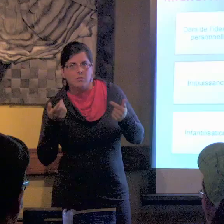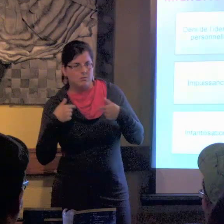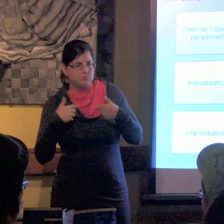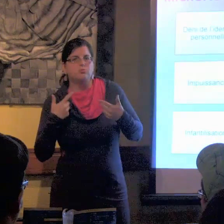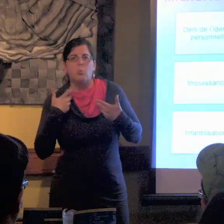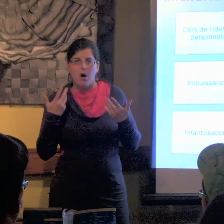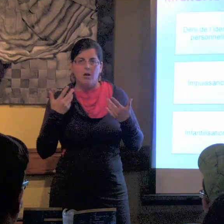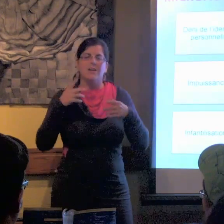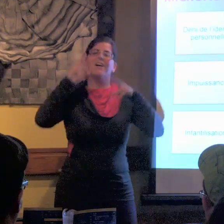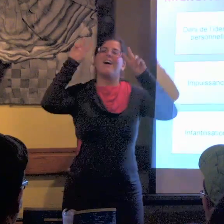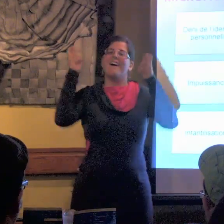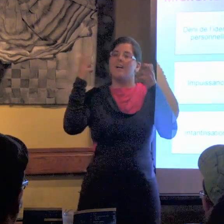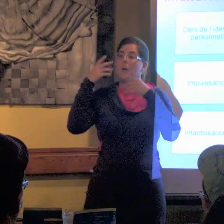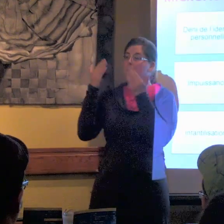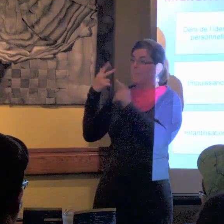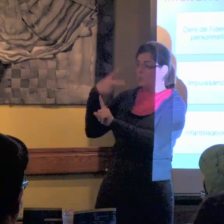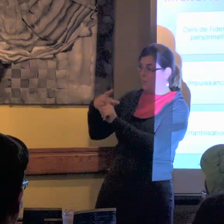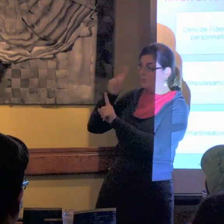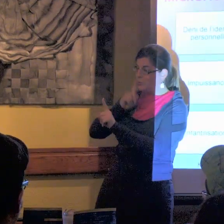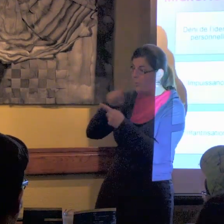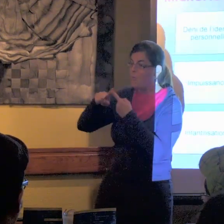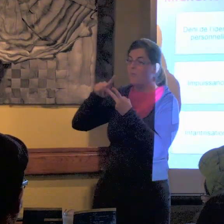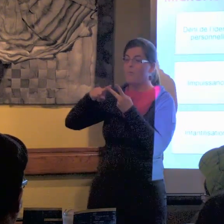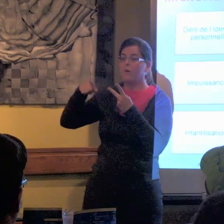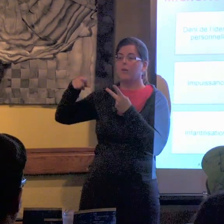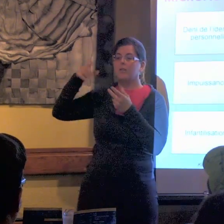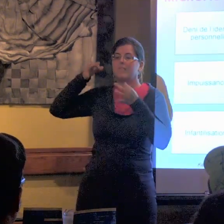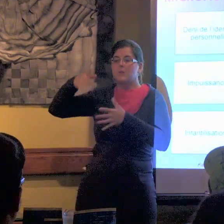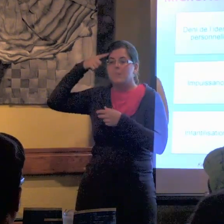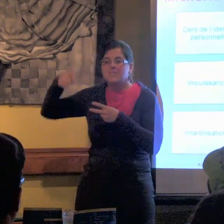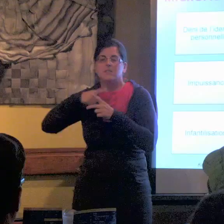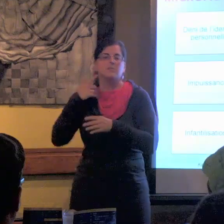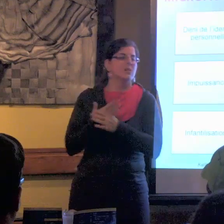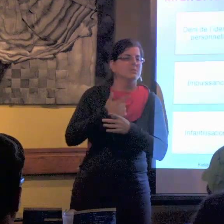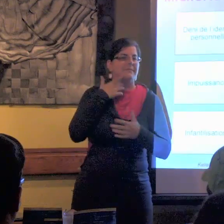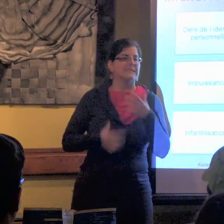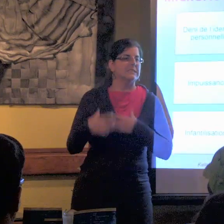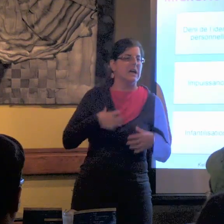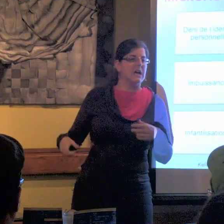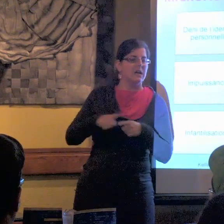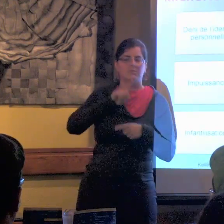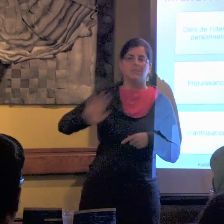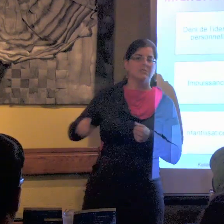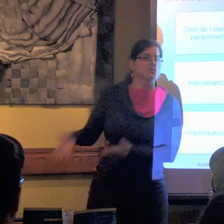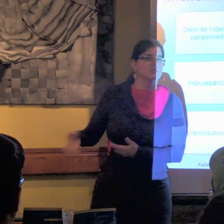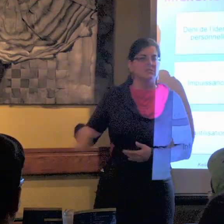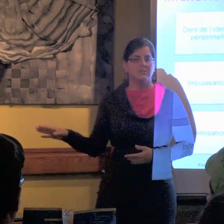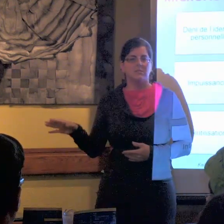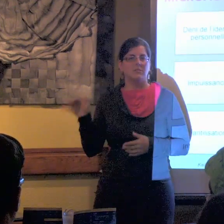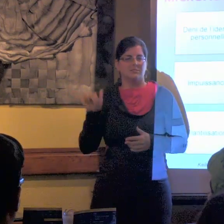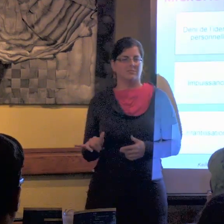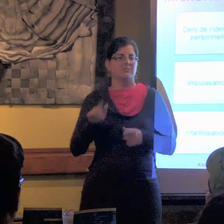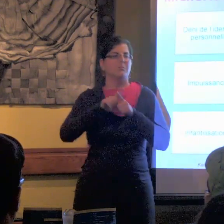service d'interprétation lorsqu'il y a des réunions. Donc ça, en fait, le besoin de la personne sourde, puis ce qu'elle en pense, bon, on n'a pas